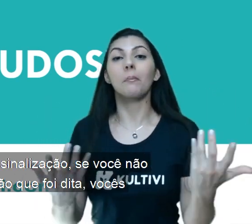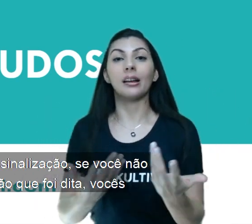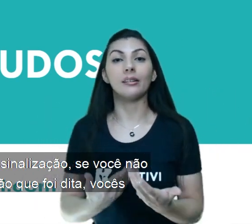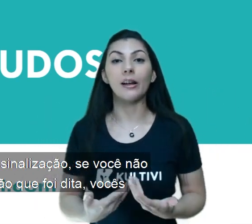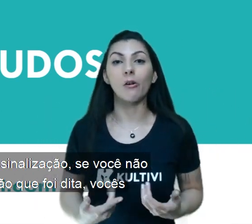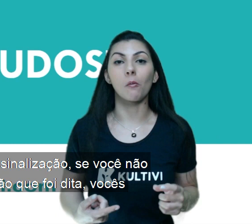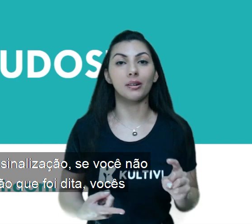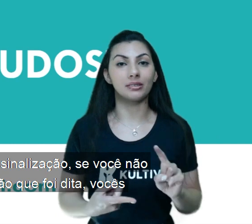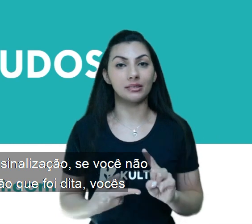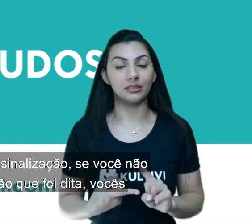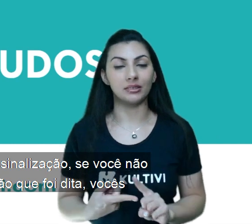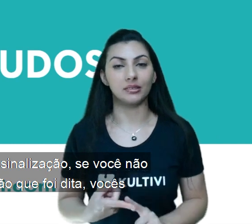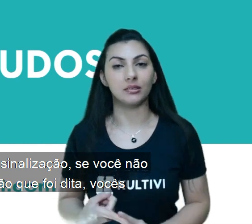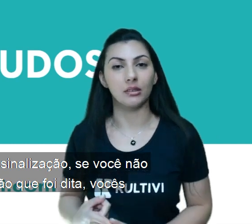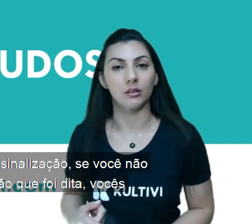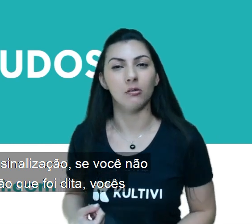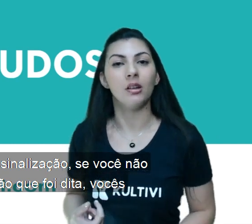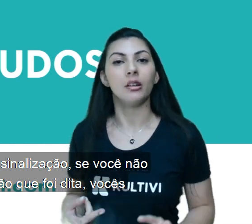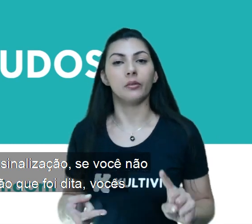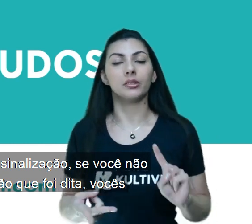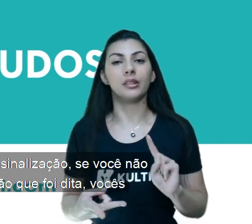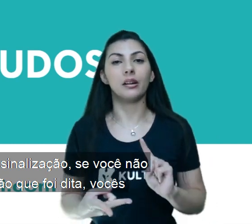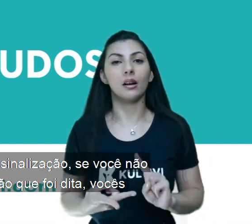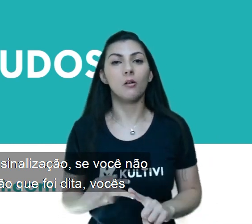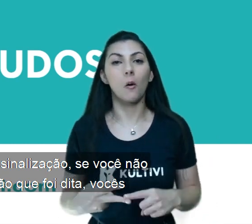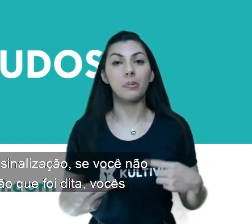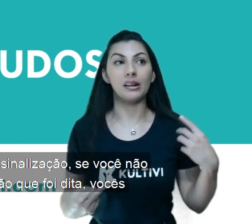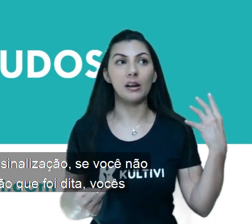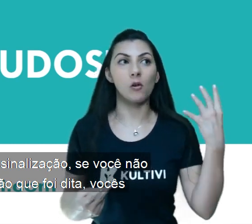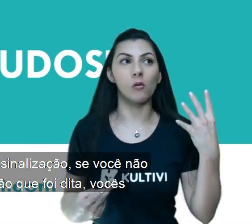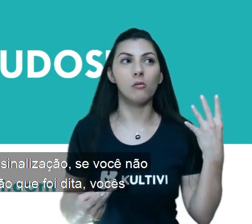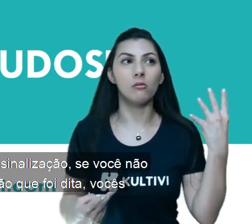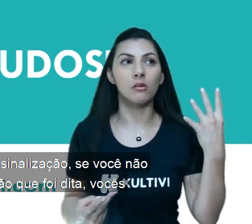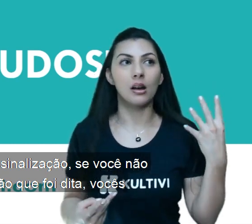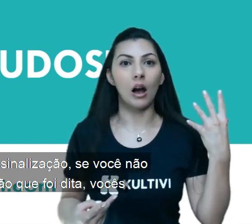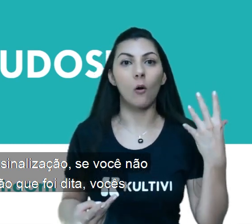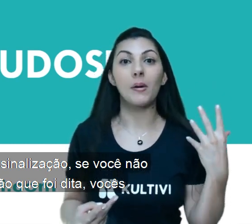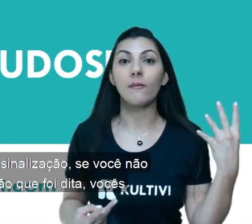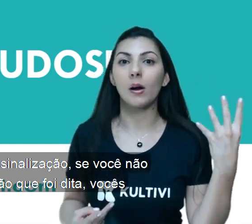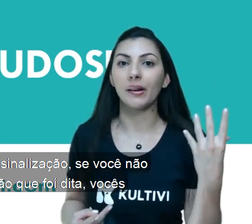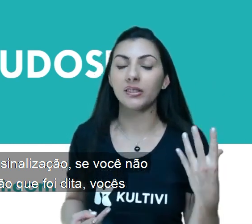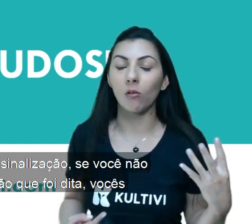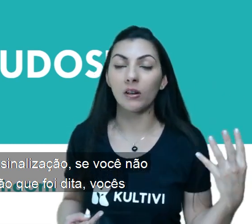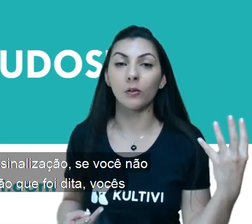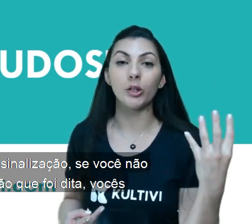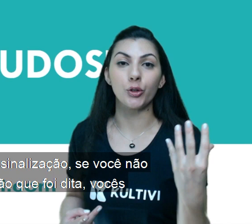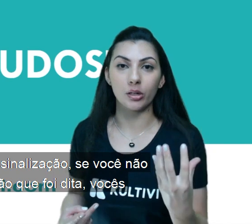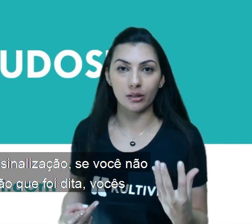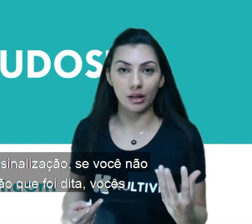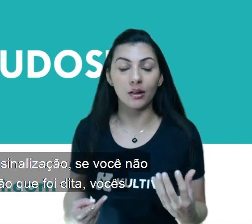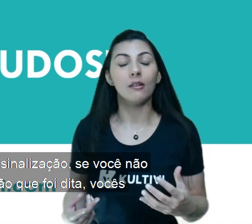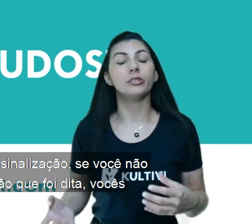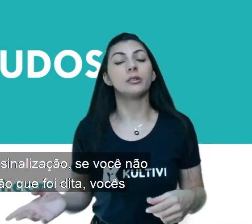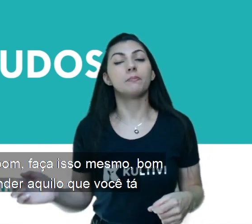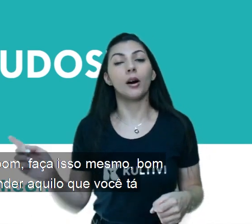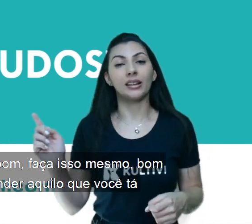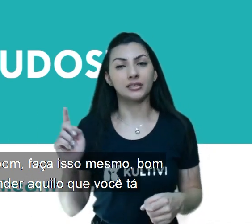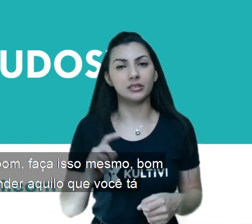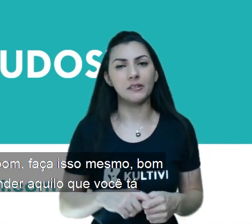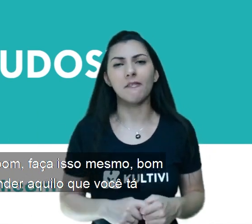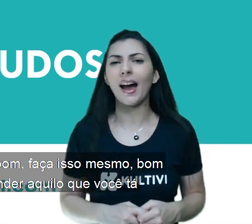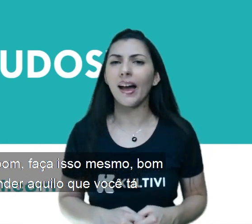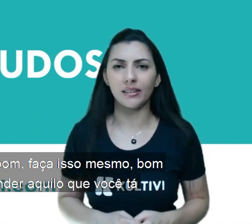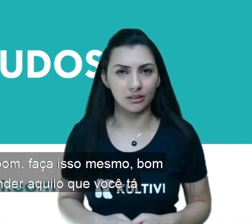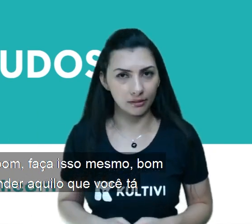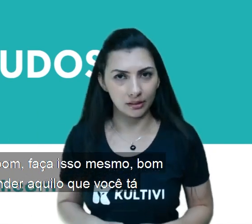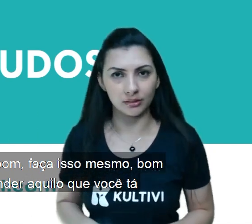não compreendeu alguma sinalização, se você não compreendeu alguma informação que foi dita, vocês podem